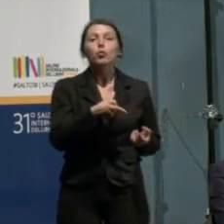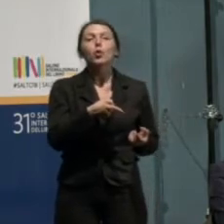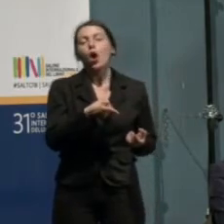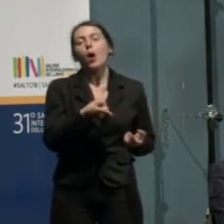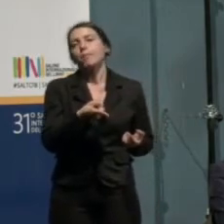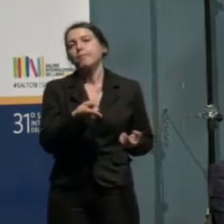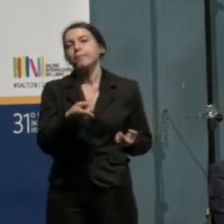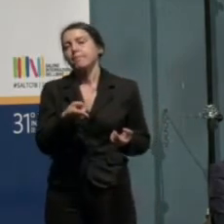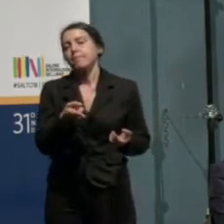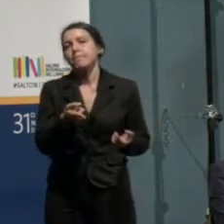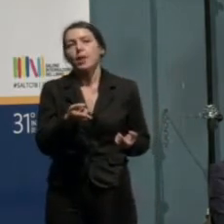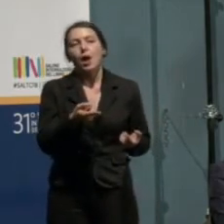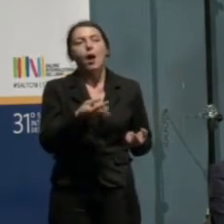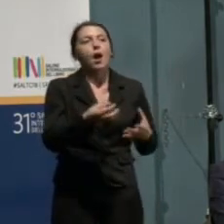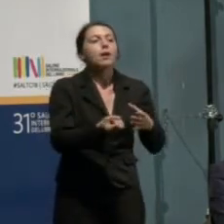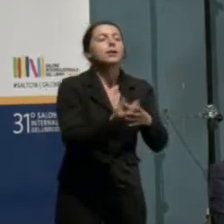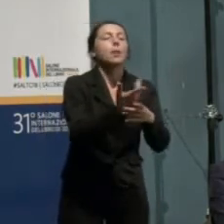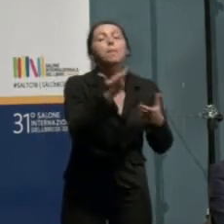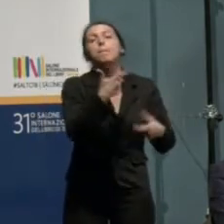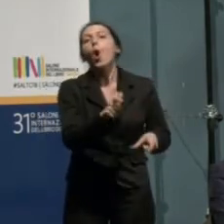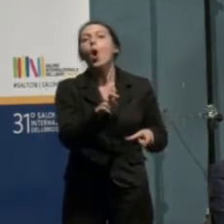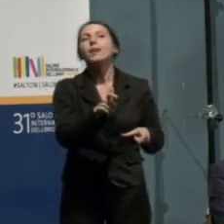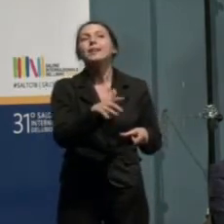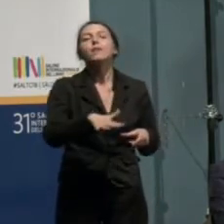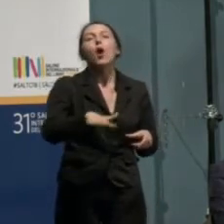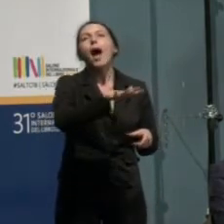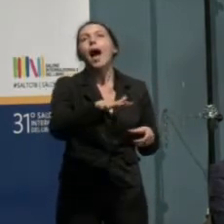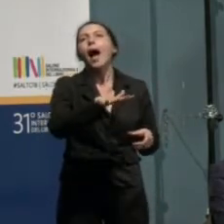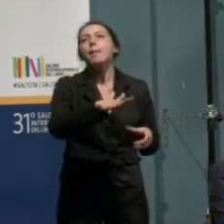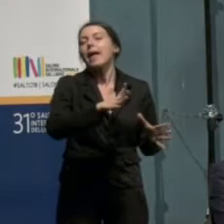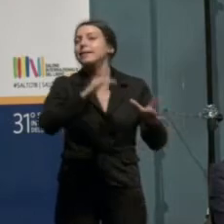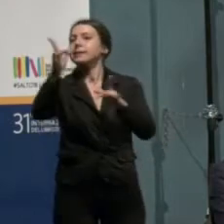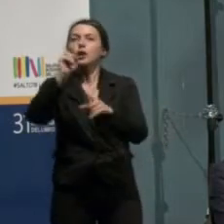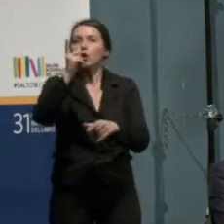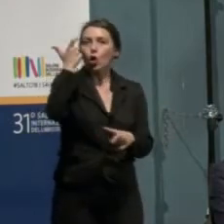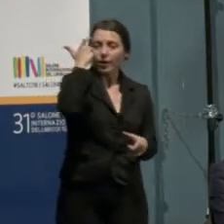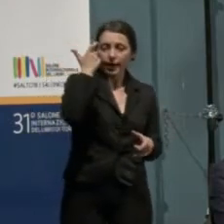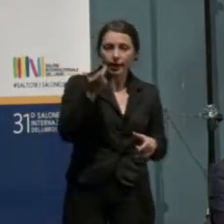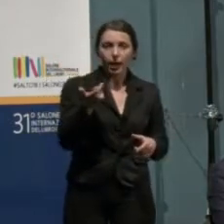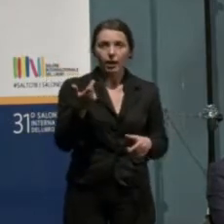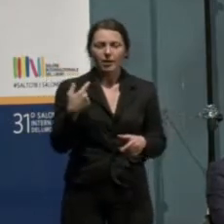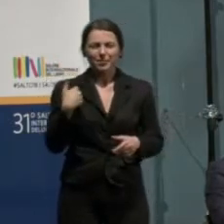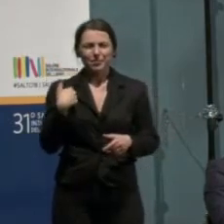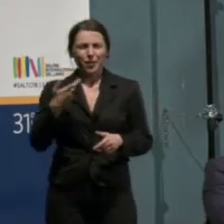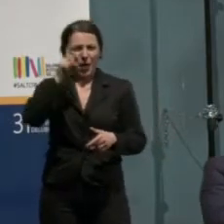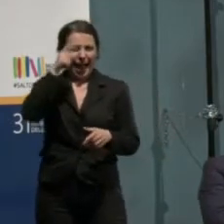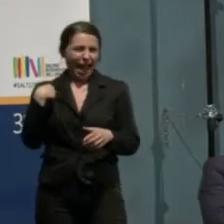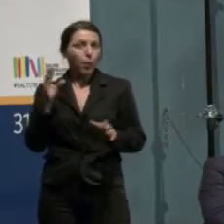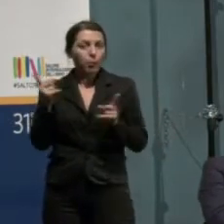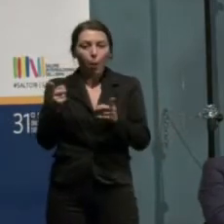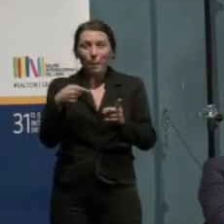erano unicamente ambienti diciamo appunto statali la prima cosa che avevo detto io al cairo quei giorni